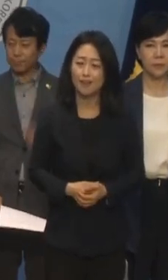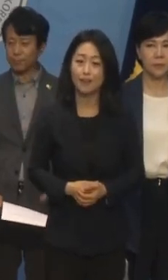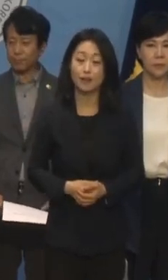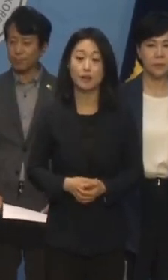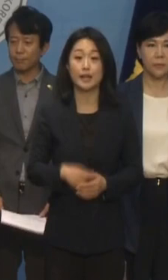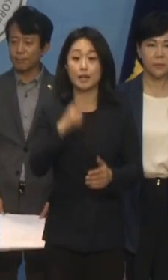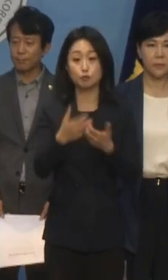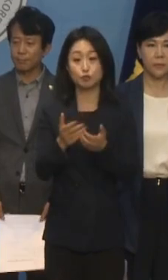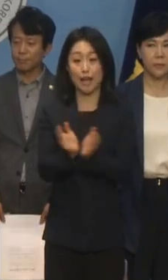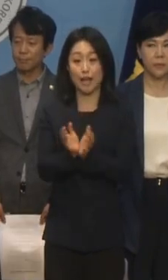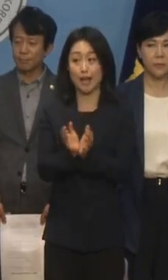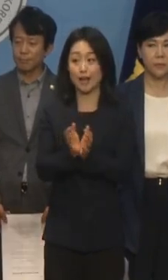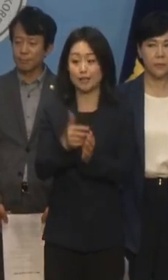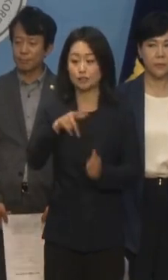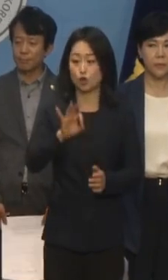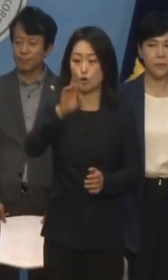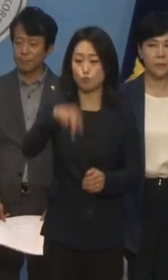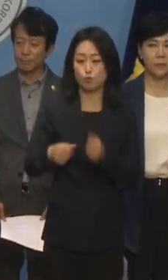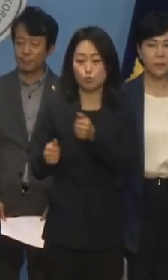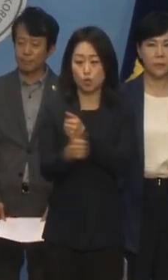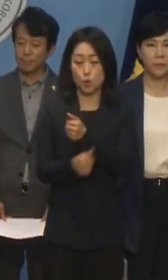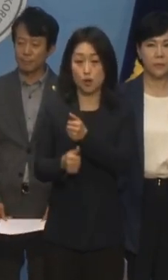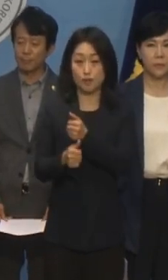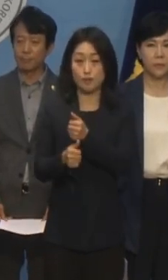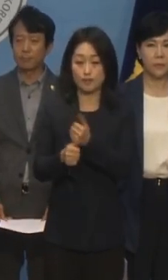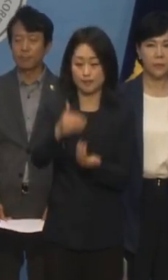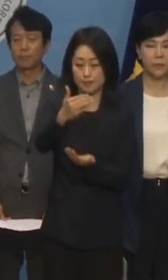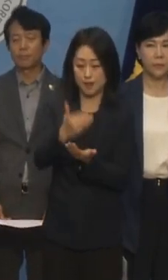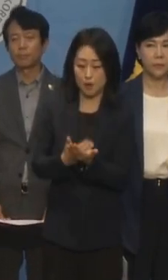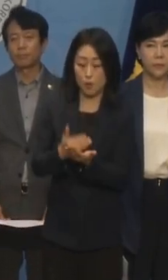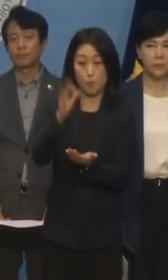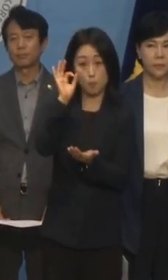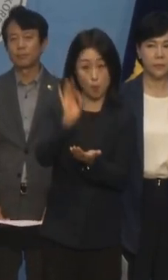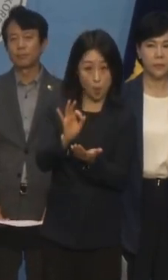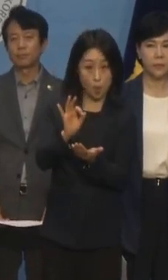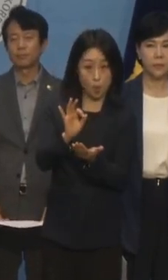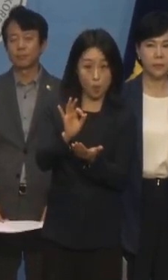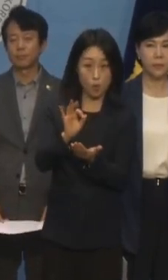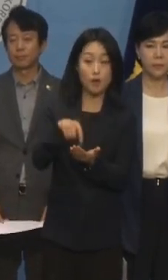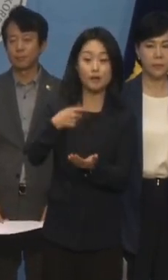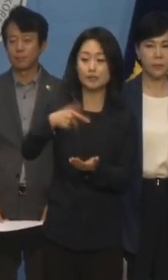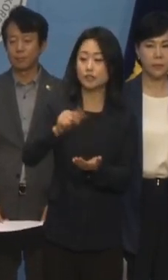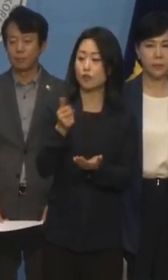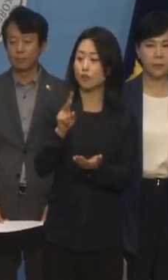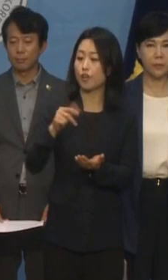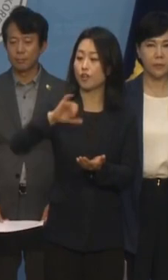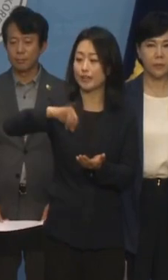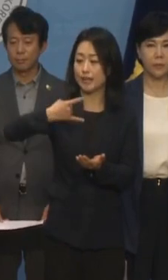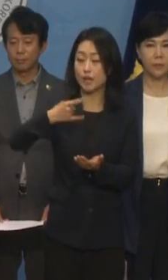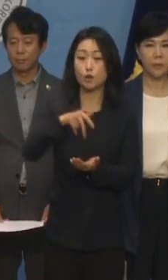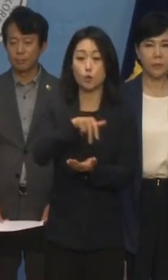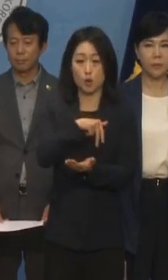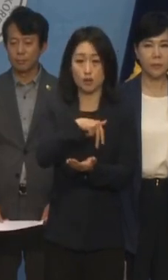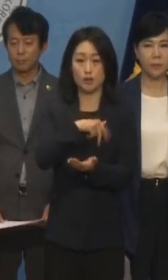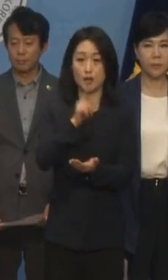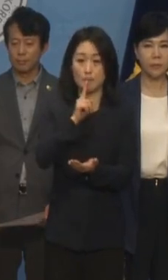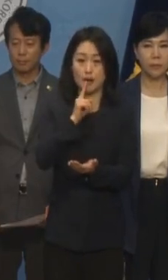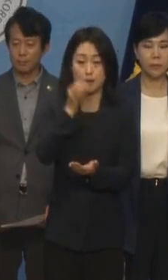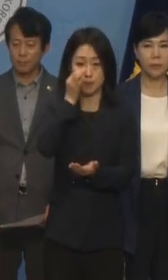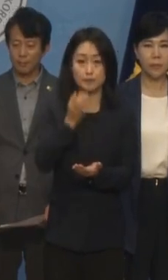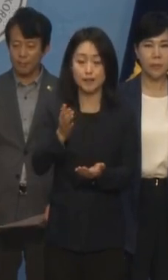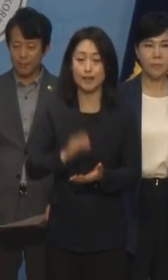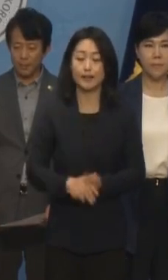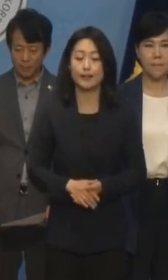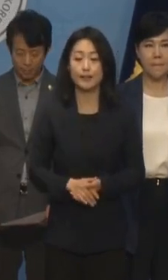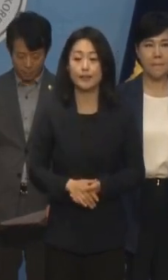먼저 더불어민주당 정무위원들의 기자회견 낭독 이후에 전현희 위원님의 발언 순으로 진행하겠습니다.